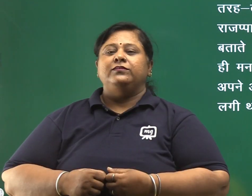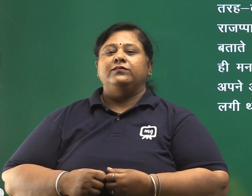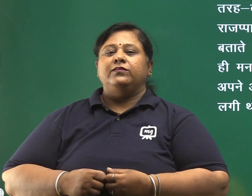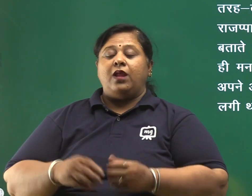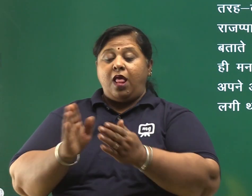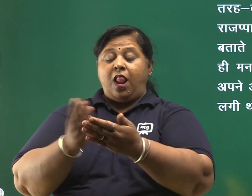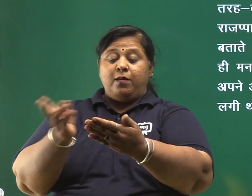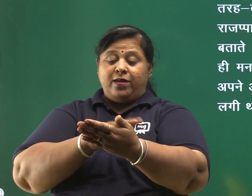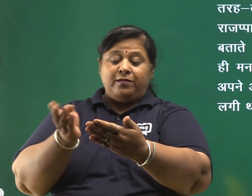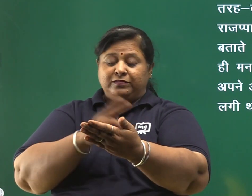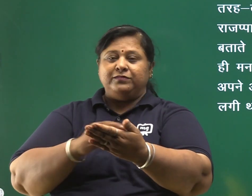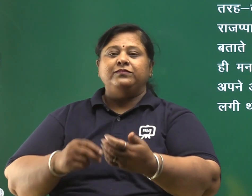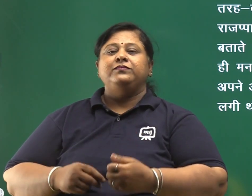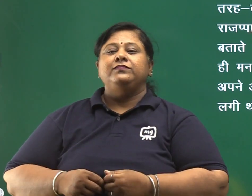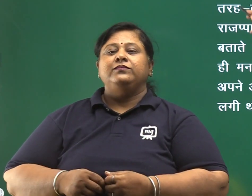एल्बम